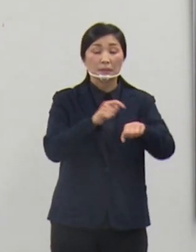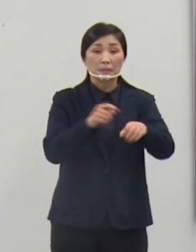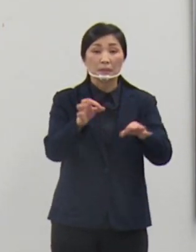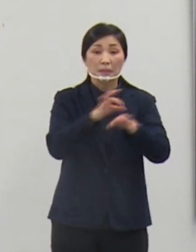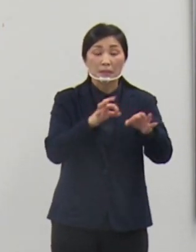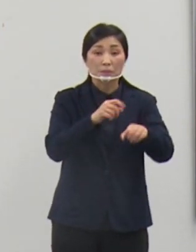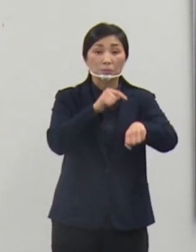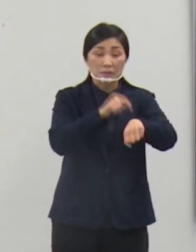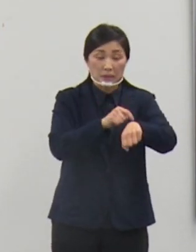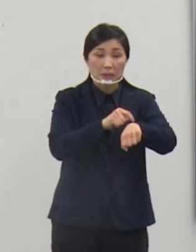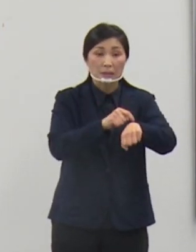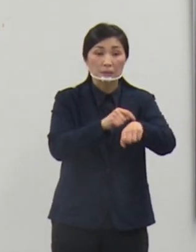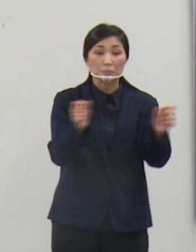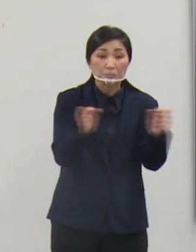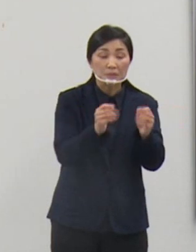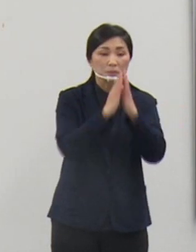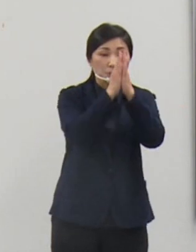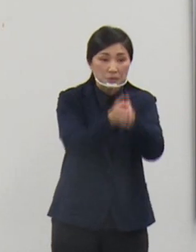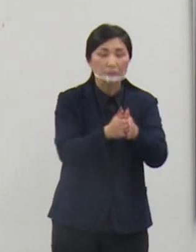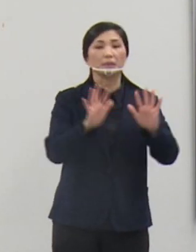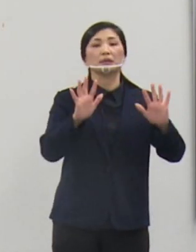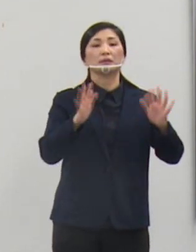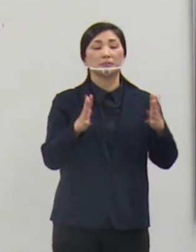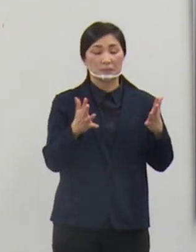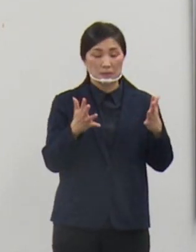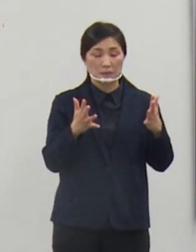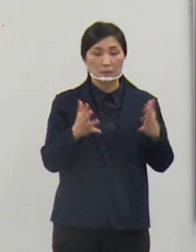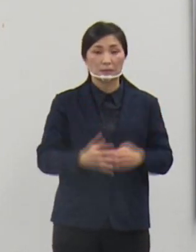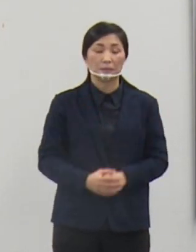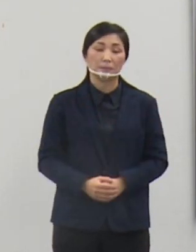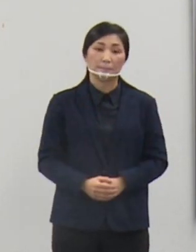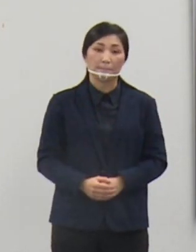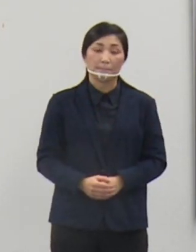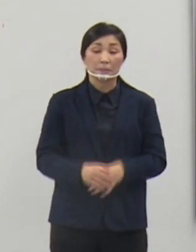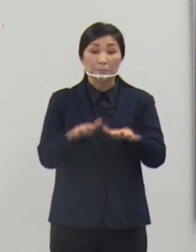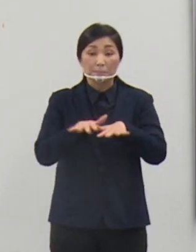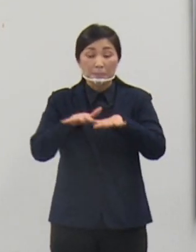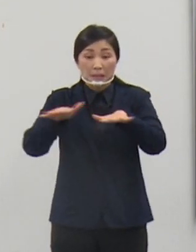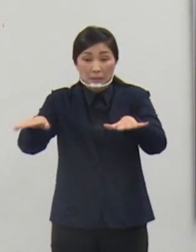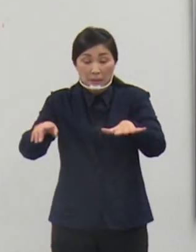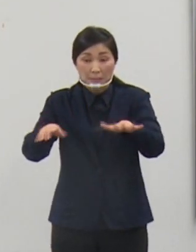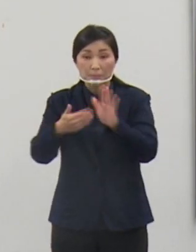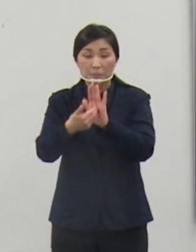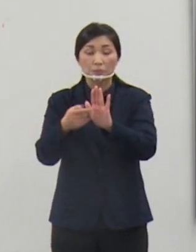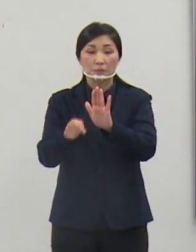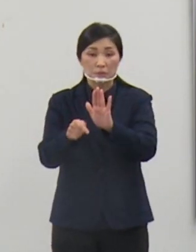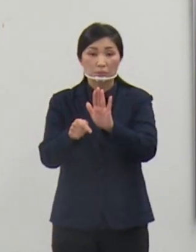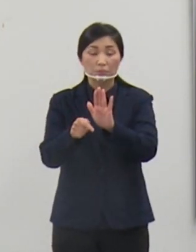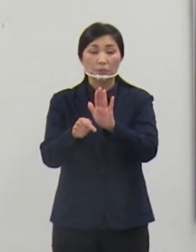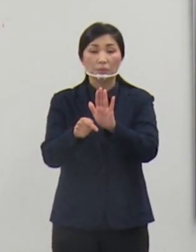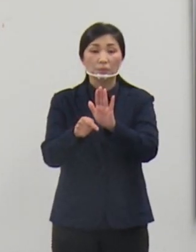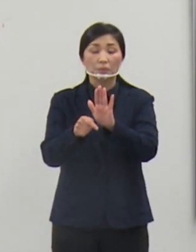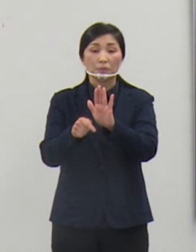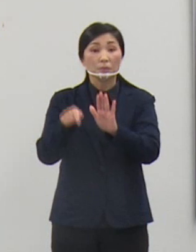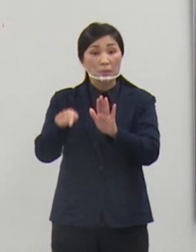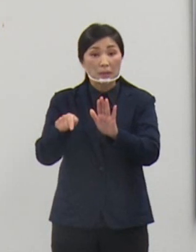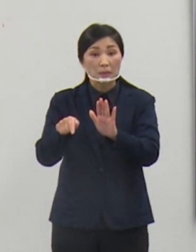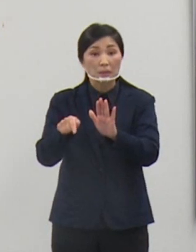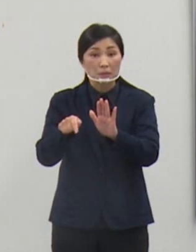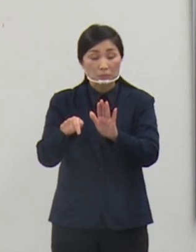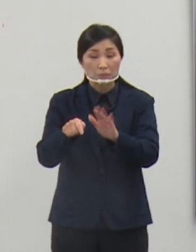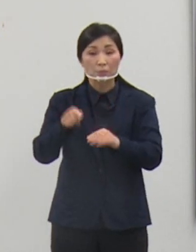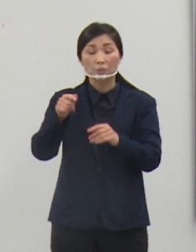請は行わないことといたします。で、まん延防止等重点措置適用の場合の措置